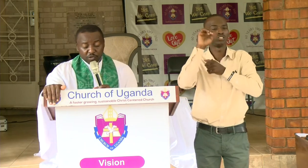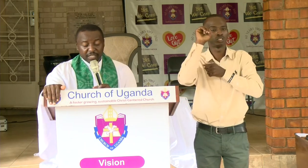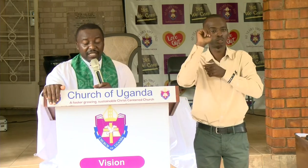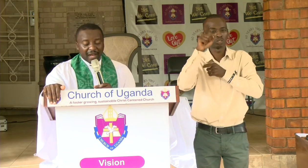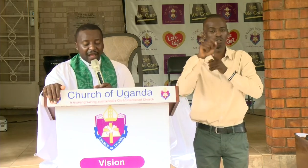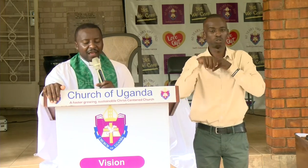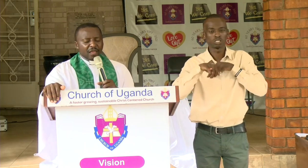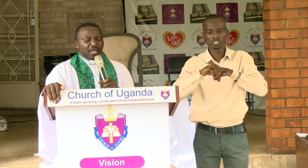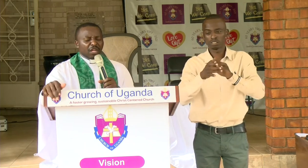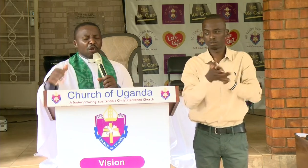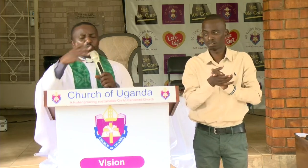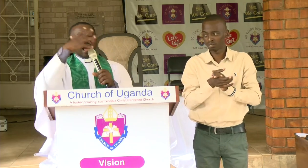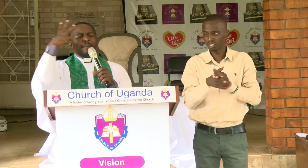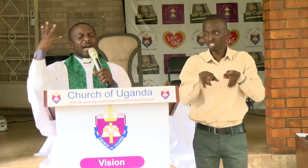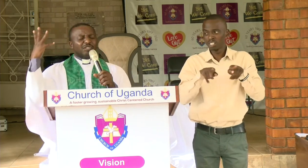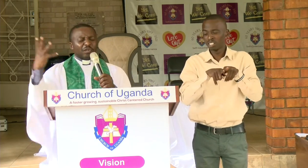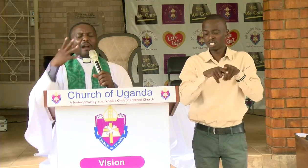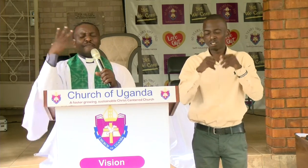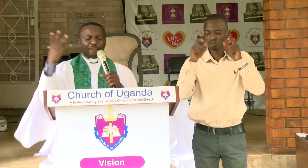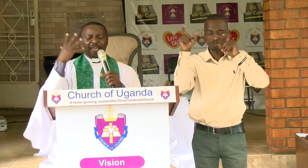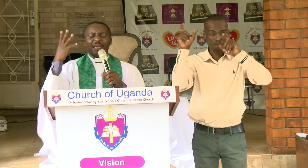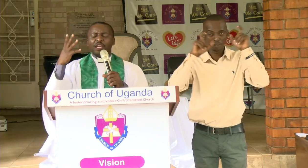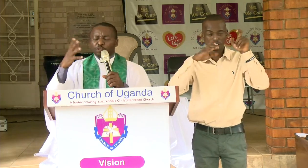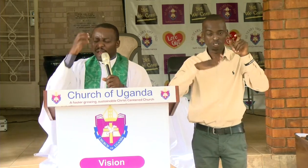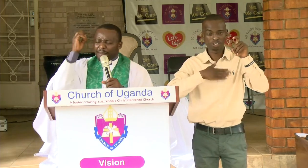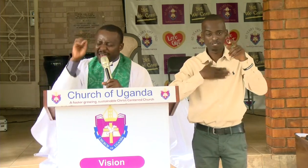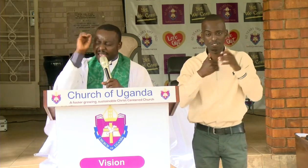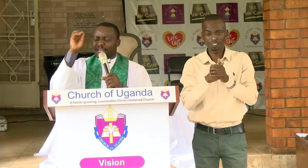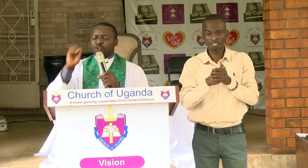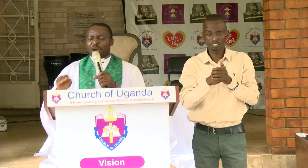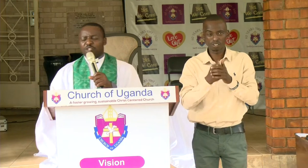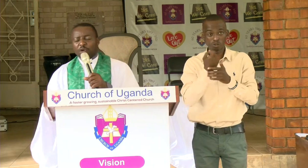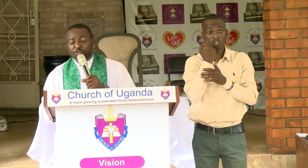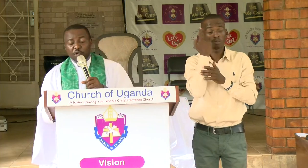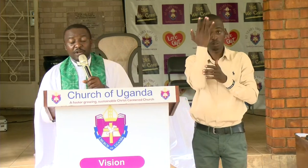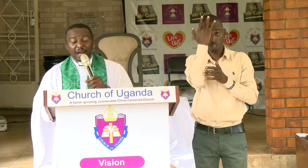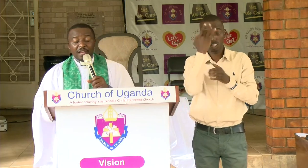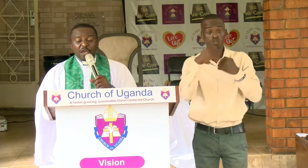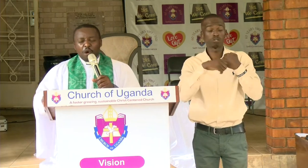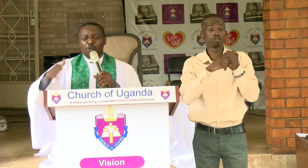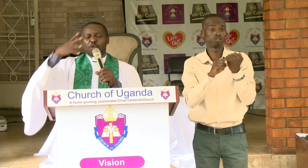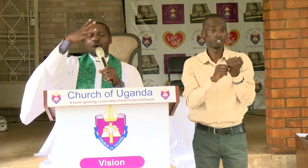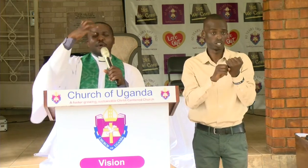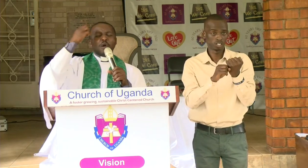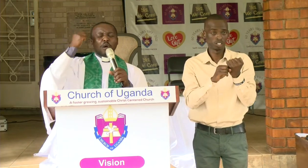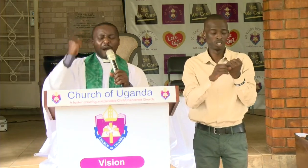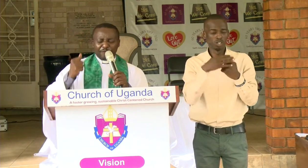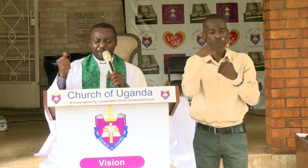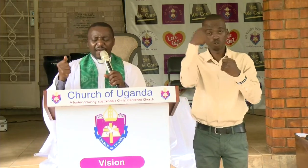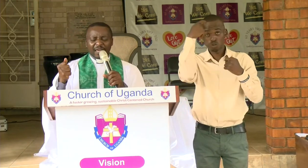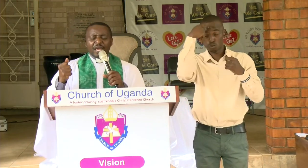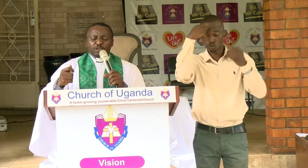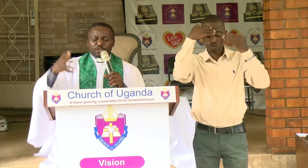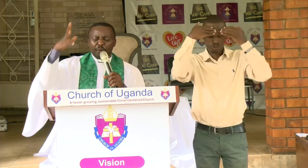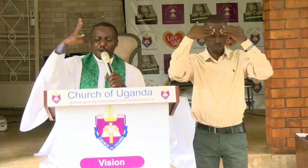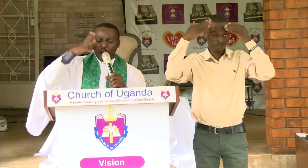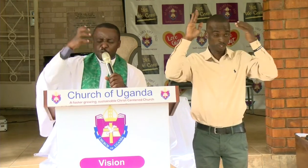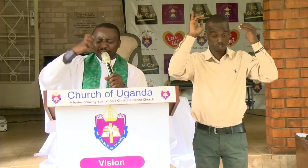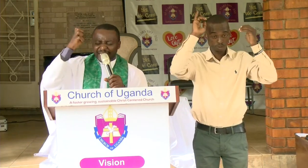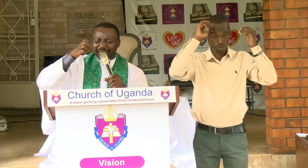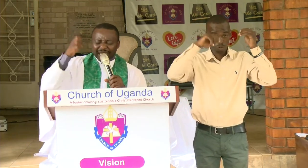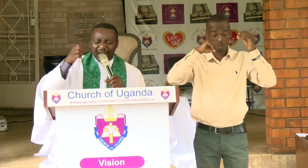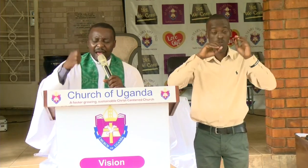kisobole okutuukirira era ogula amaaso gaffe tulabe lwaki watutonda ogula obwongo bwaffe